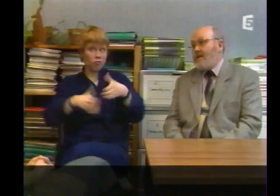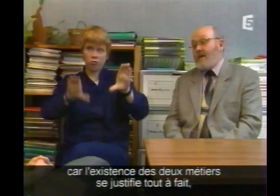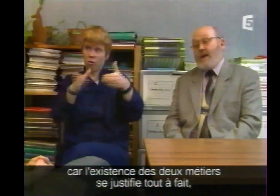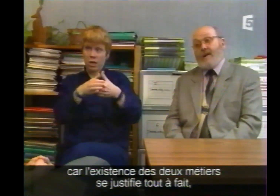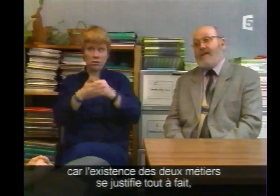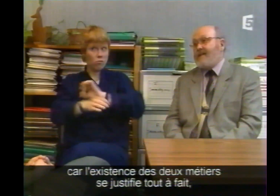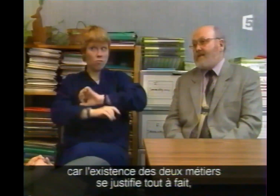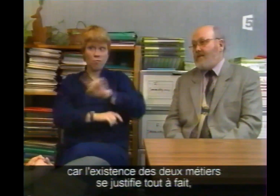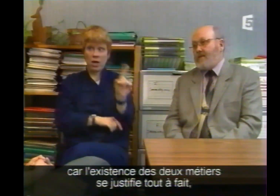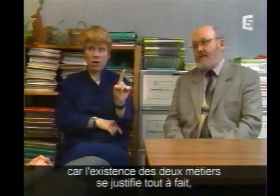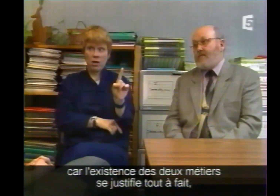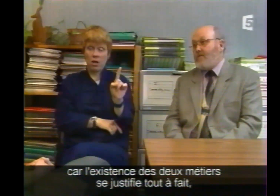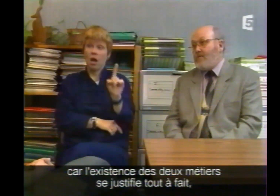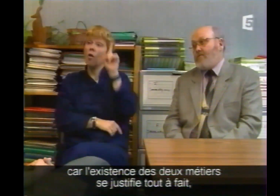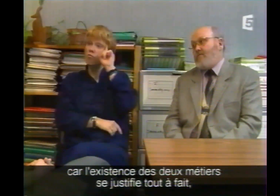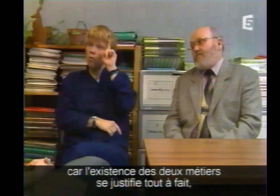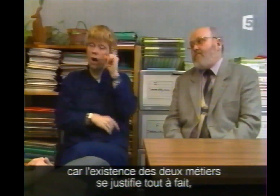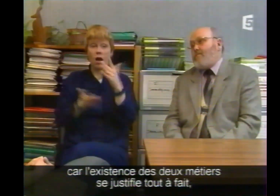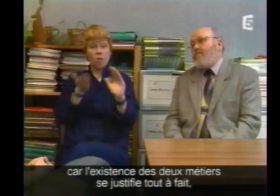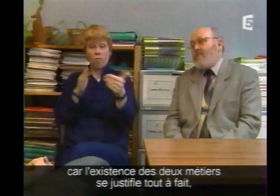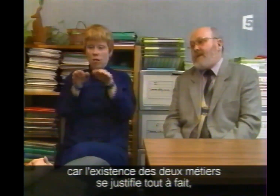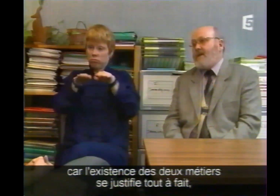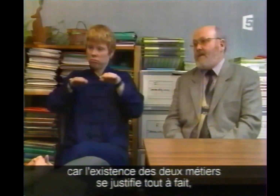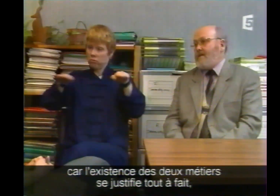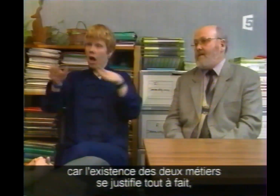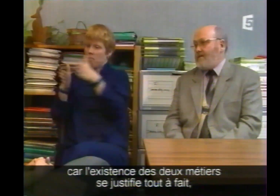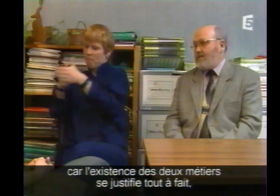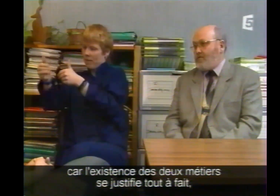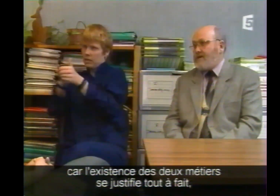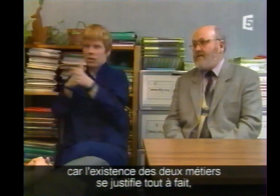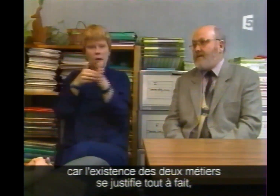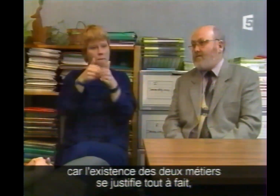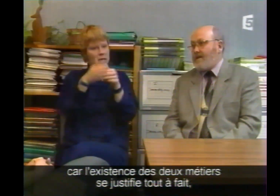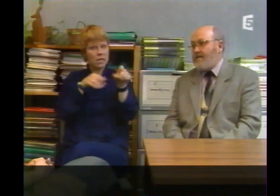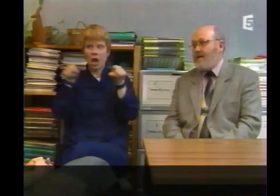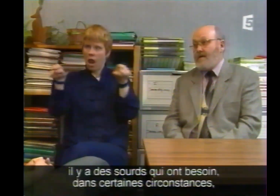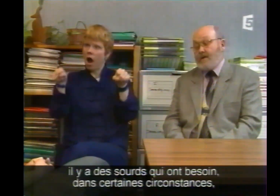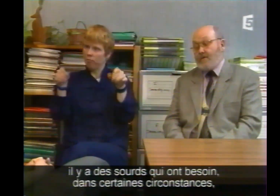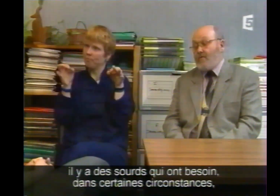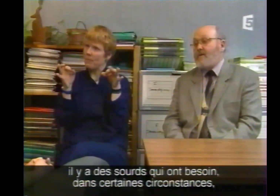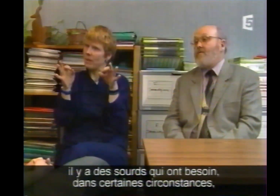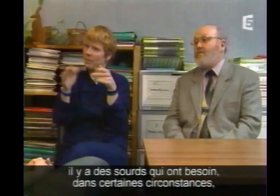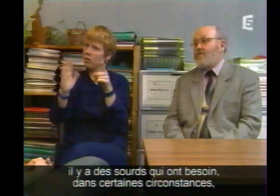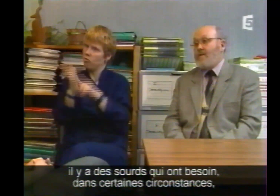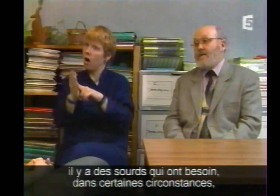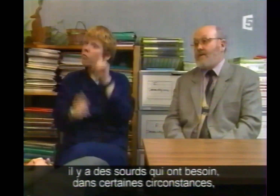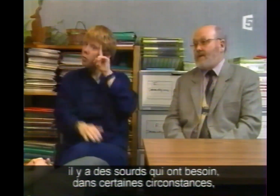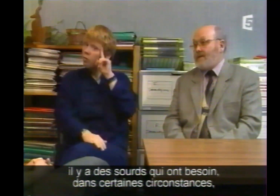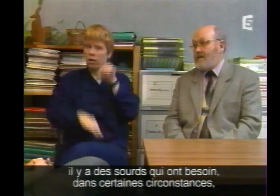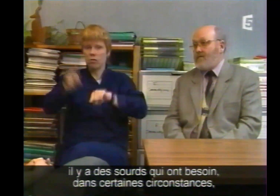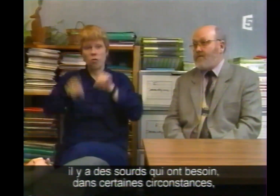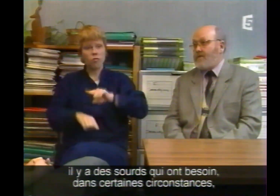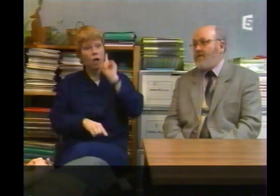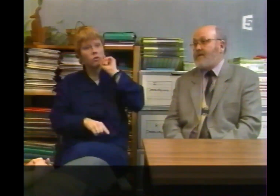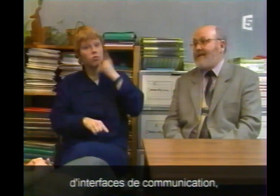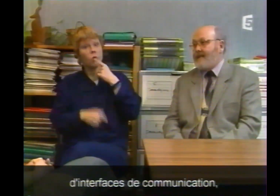car l'existence des deux métiers se justifie tout à fait. Il y a des sourds qui ont besoin, dans certaines circonstances,